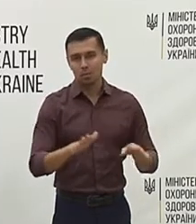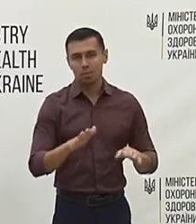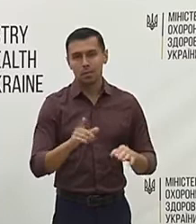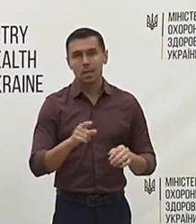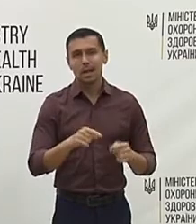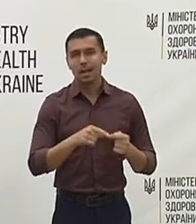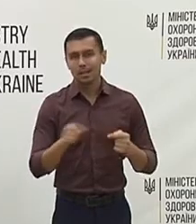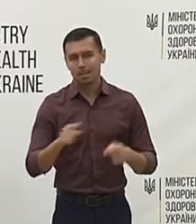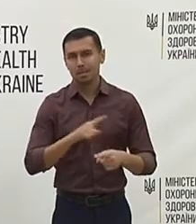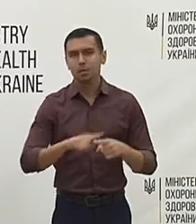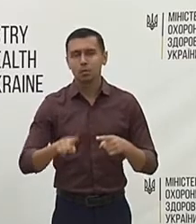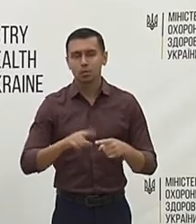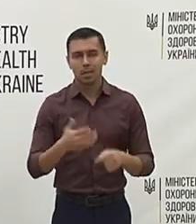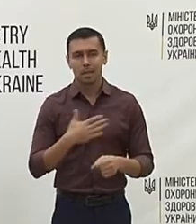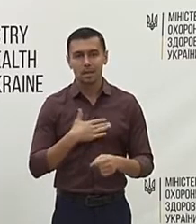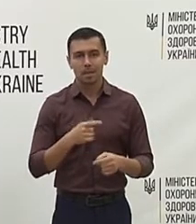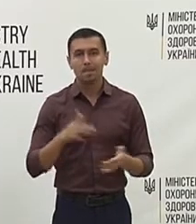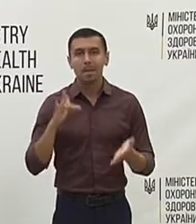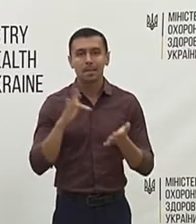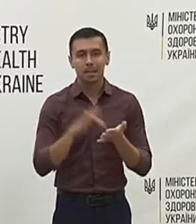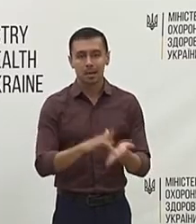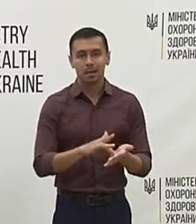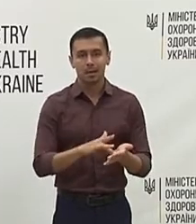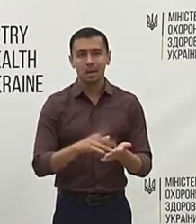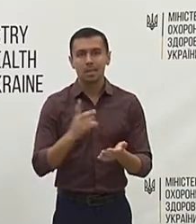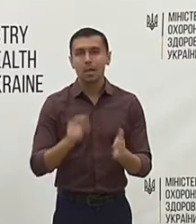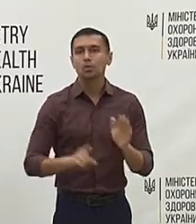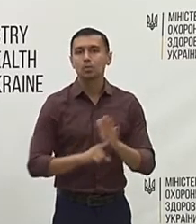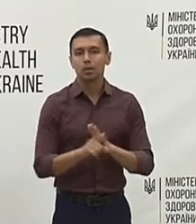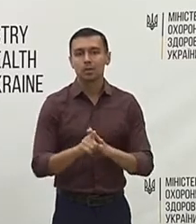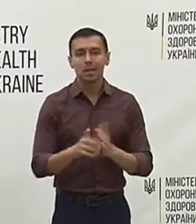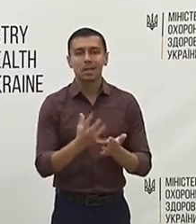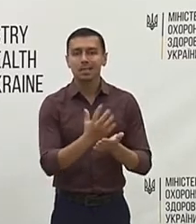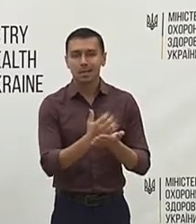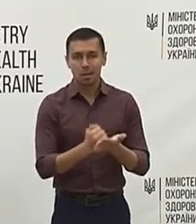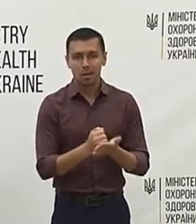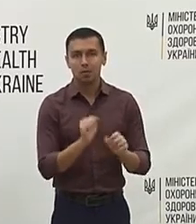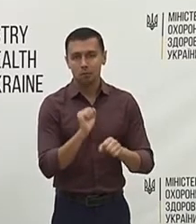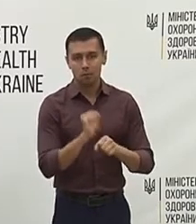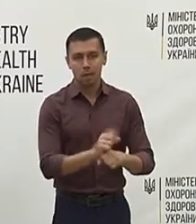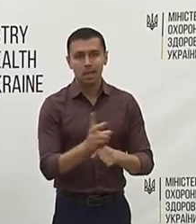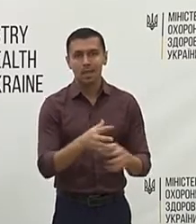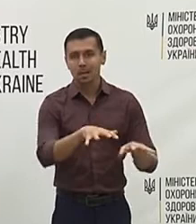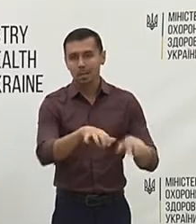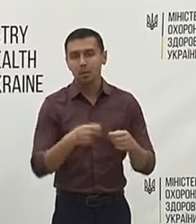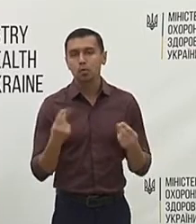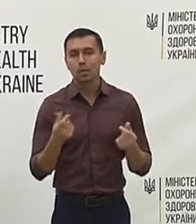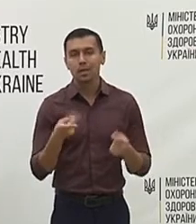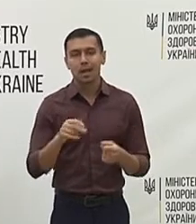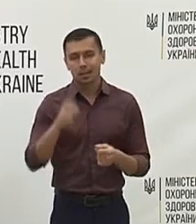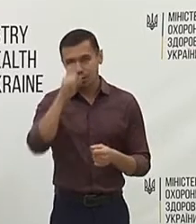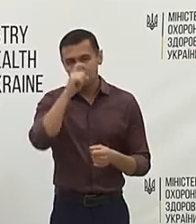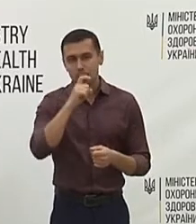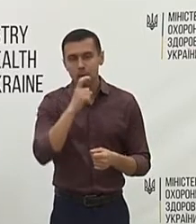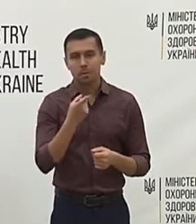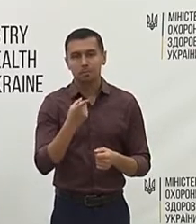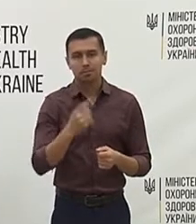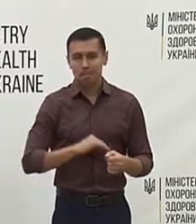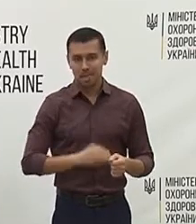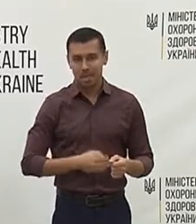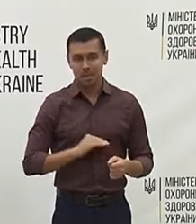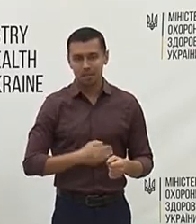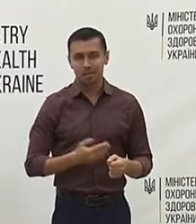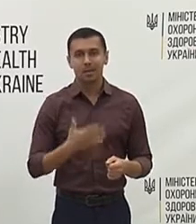лінійних прискорювачів. Наша мета – не розпочати і законсервувати, не забрати гроші для незрозумілих